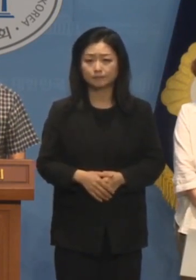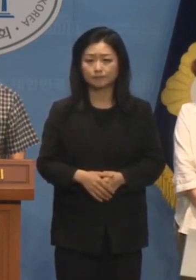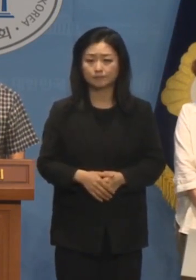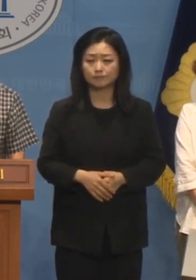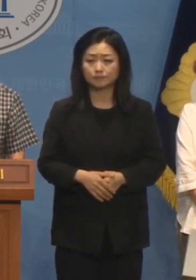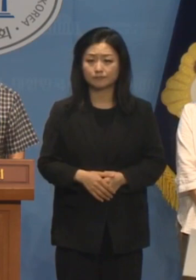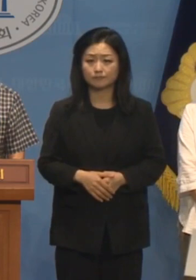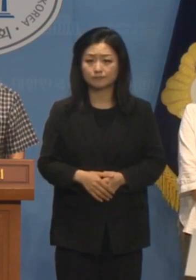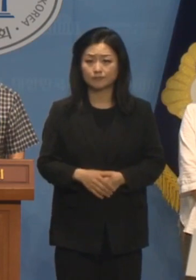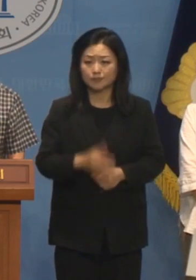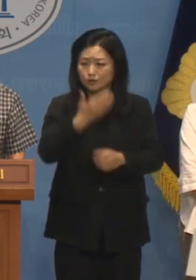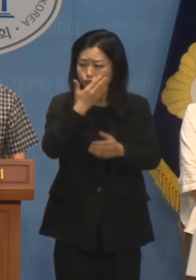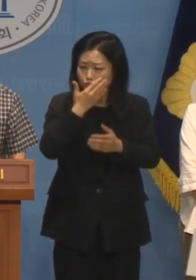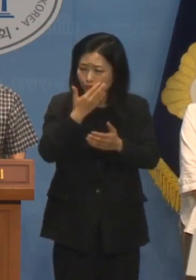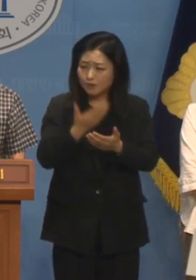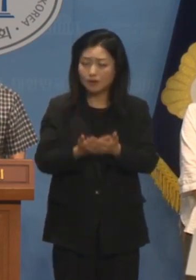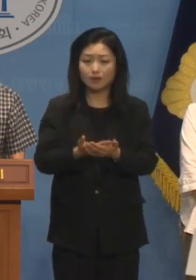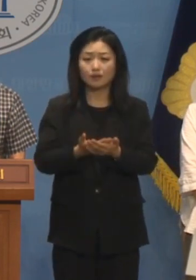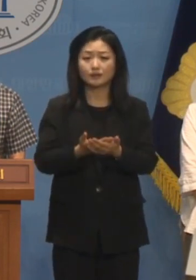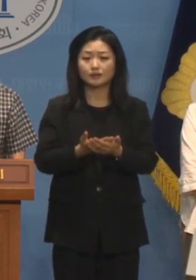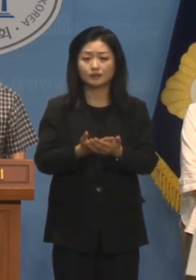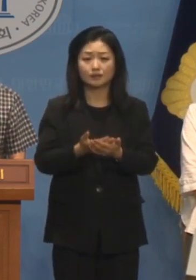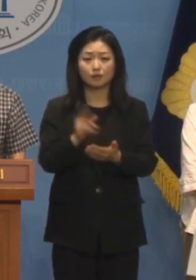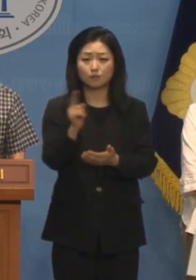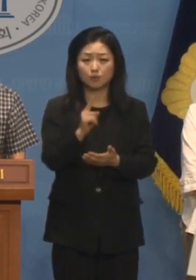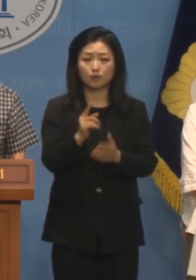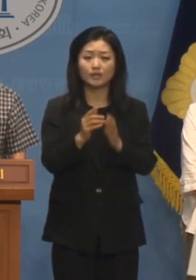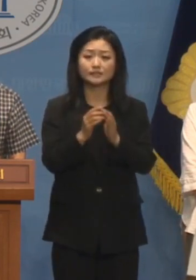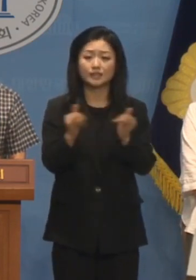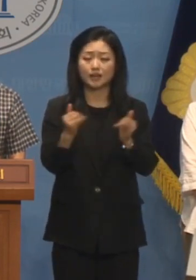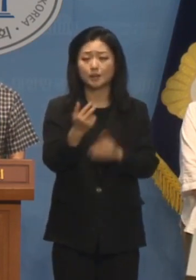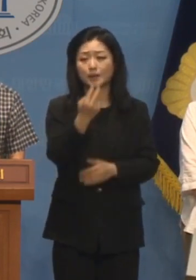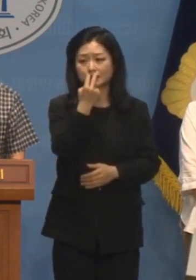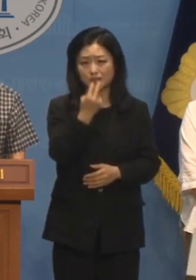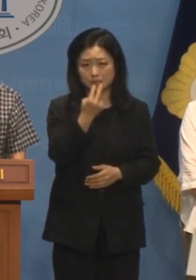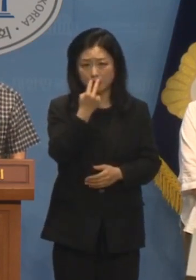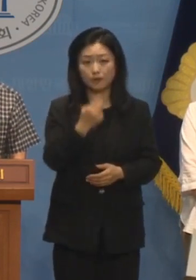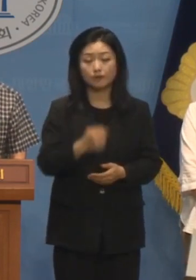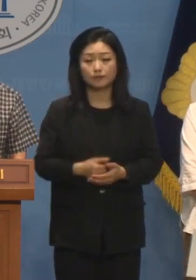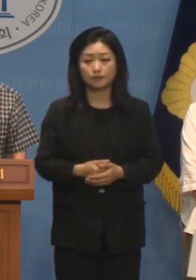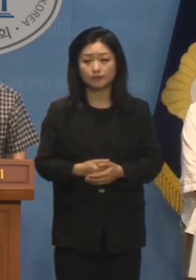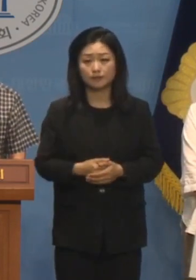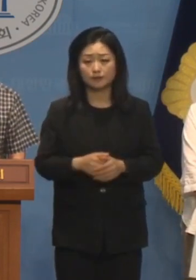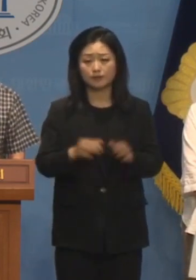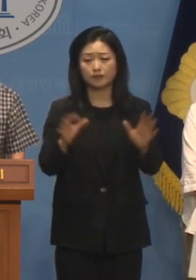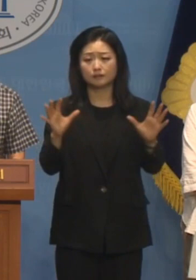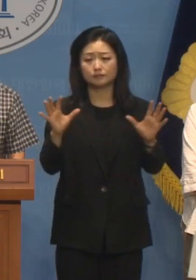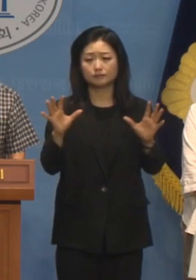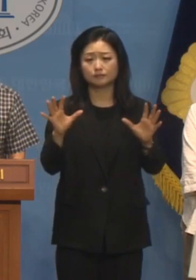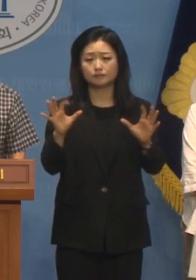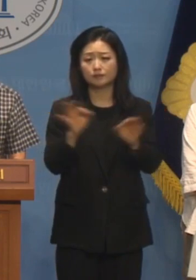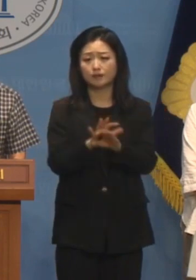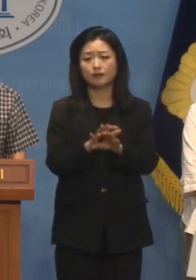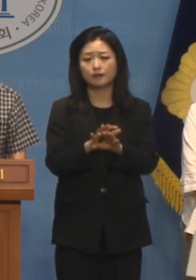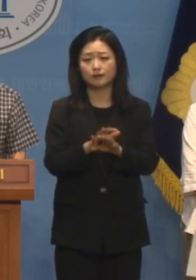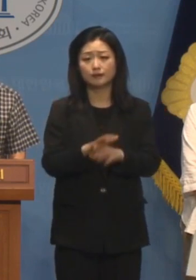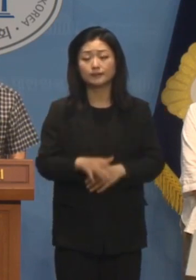천하에서 가장 소중하다고 하는 사람의 생명이 사라져가고 있는가?